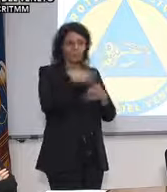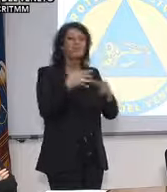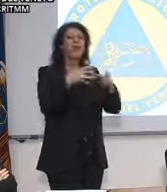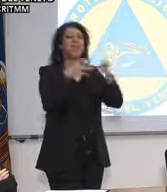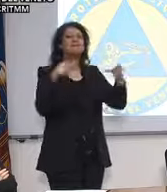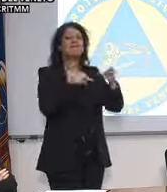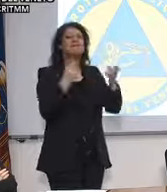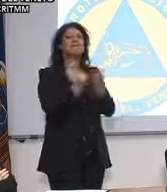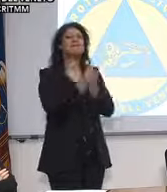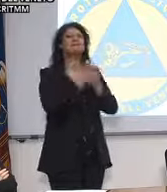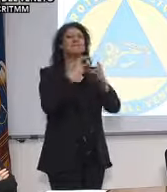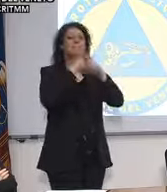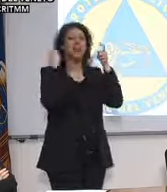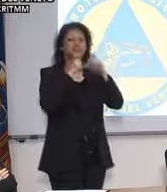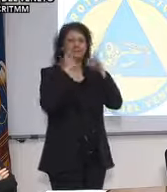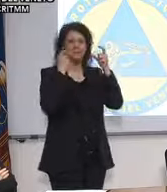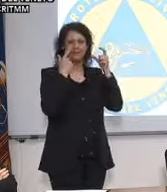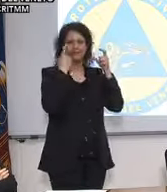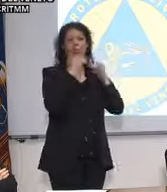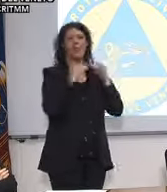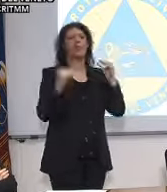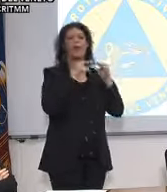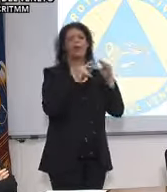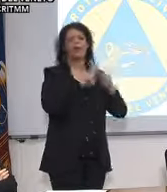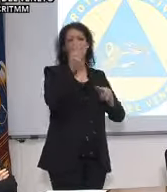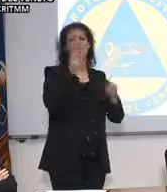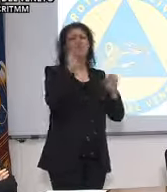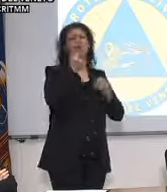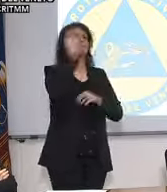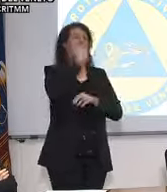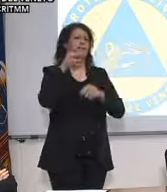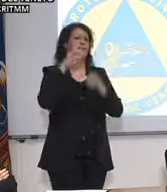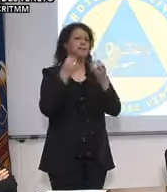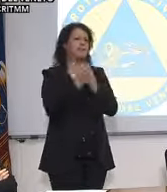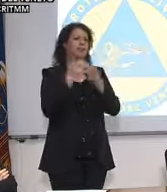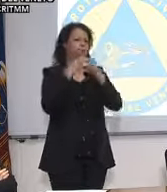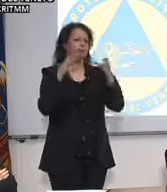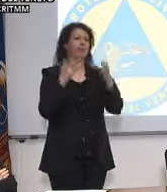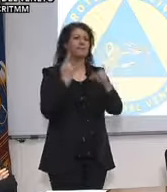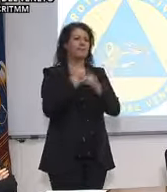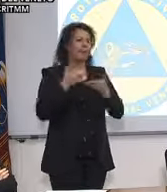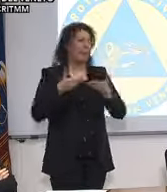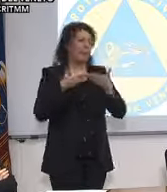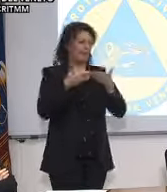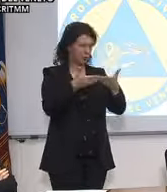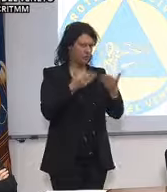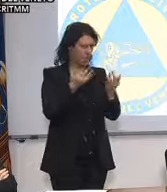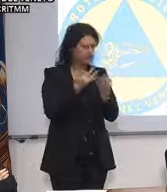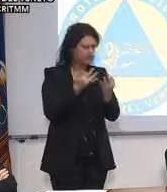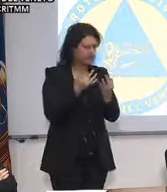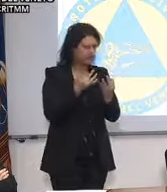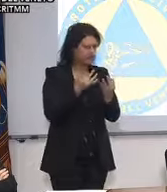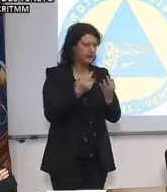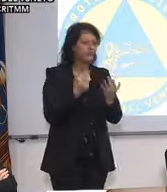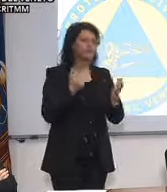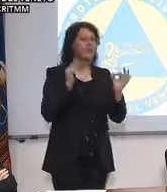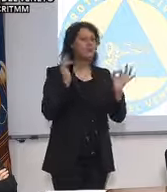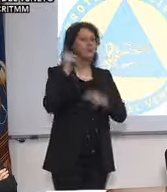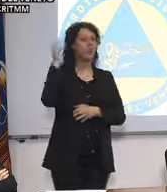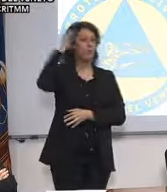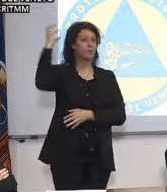nazionale, Veneto o quali che siano, per poter stare sul mercato. Ma se tu dici che a 50 centesimi è